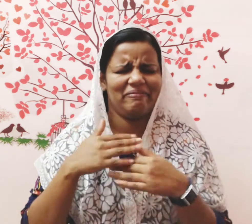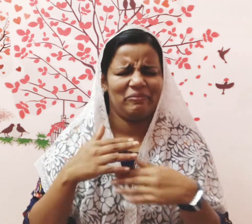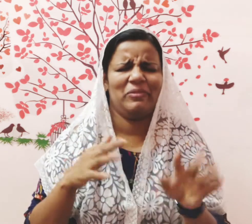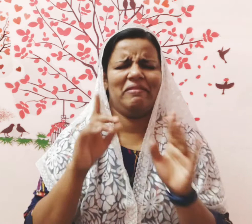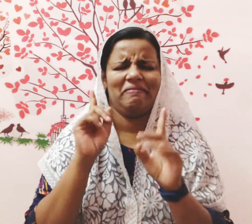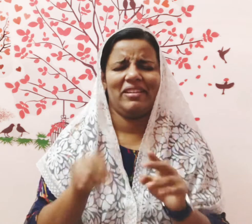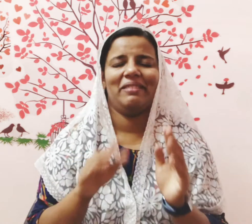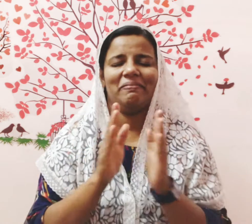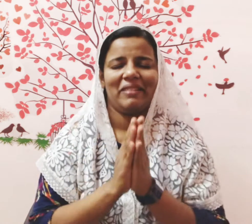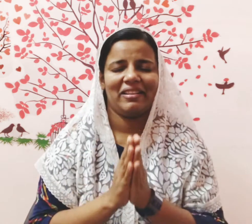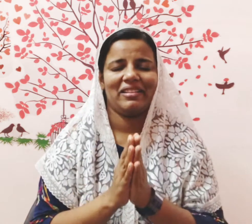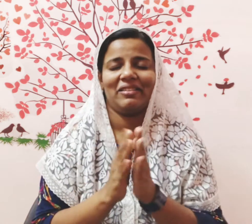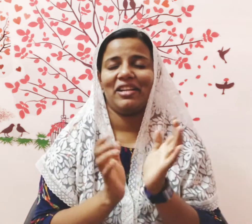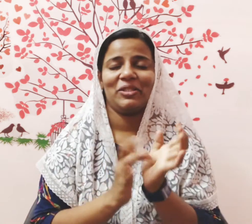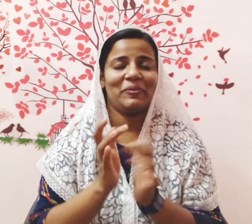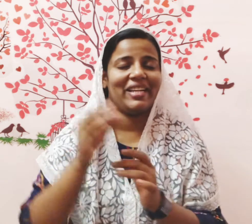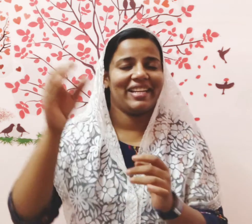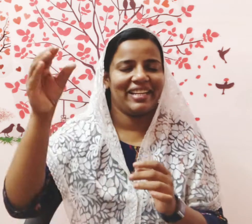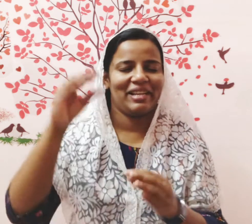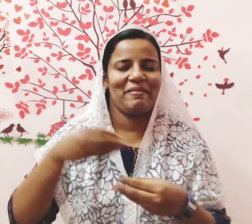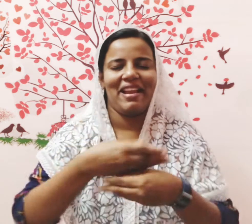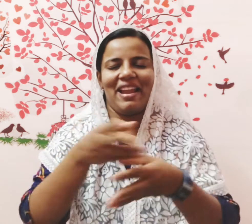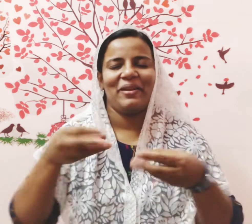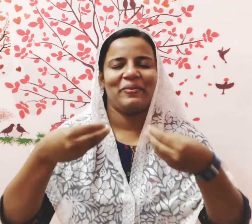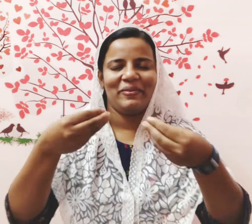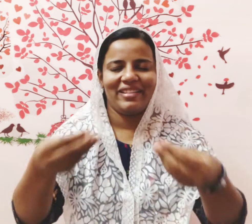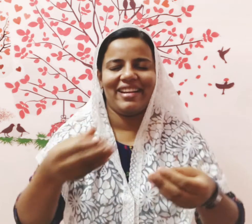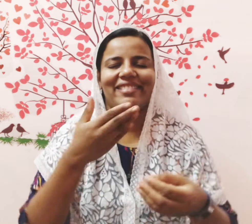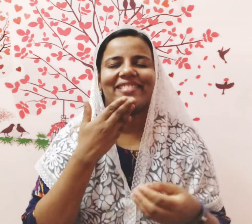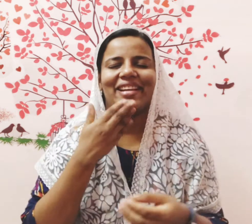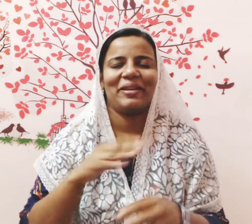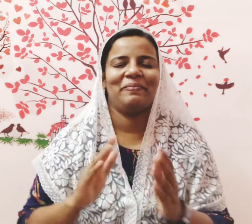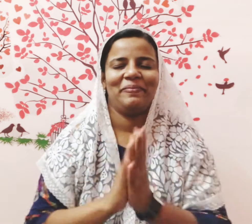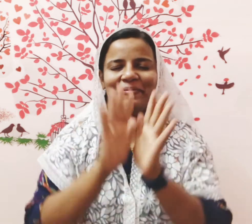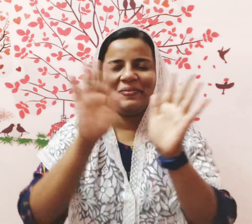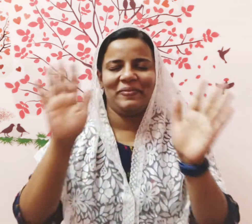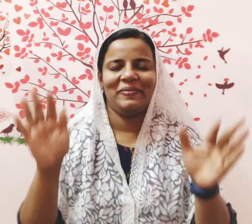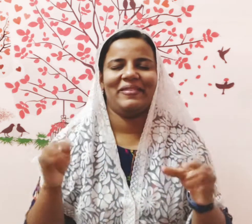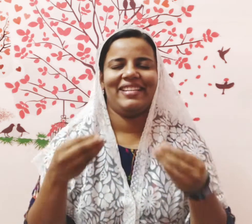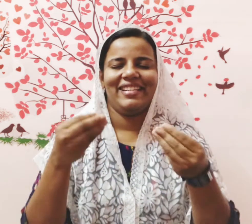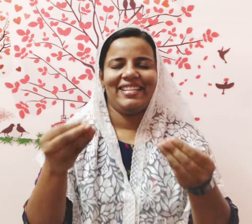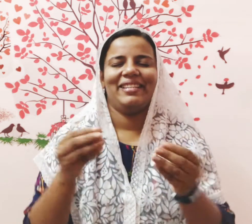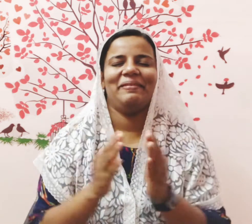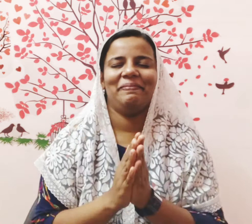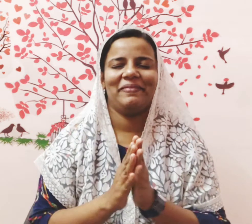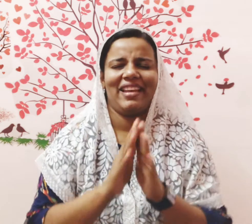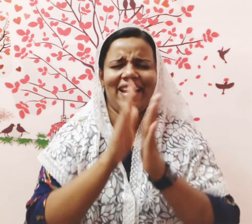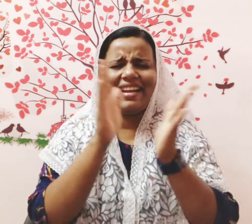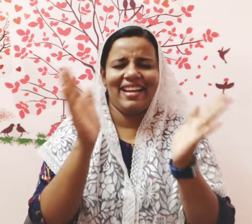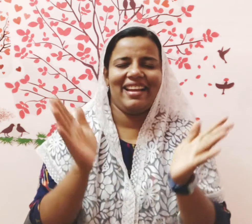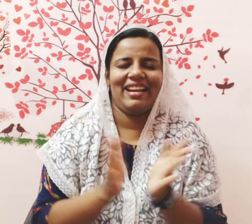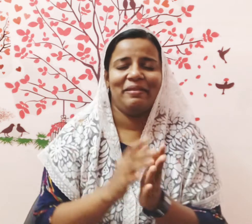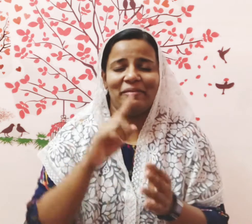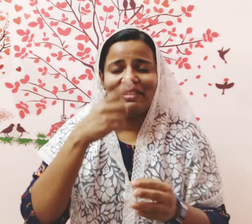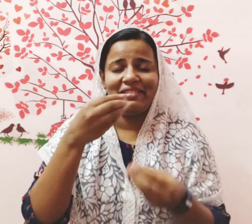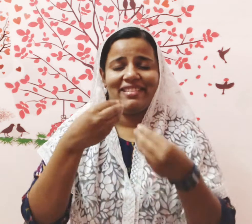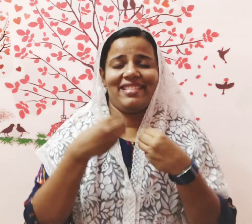റിപ്പോർട്ടുകൾ നെഗറ്റീവായി തീരട്ടെ. കർത്താവിൻ്റെ കൃപ നിൻ്റെ കുഞ്ഞുങ്ങളുടെ മേൽ ഇറങ്ങിയിരിക്കുന്നതിന് നന്ദി. സകല മഹത്വം പുകഴ്ച അപ്പയ്ക്ക്, ആമേൻ. എല്ലാം ഞങ്ങൾക്ക് വേണ്ടി ജീവൻ